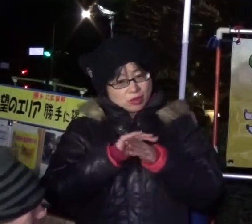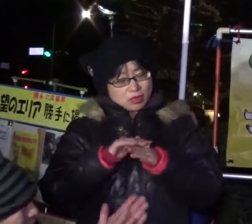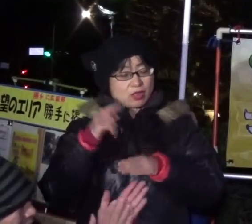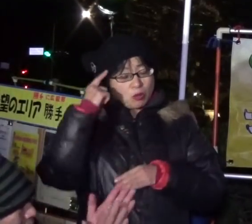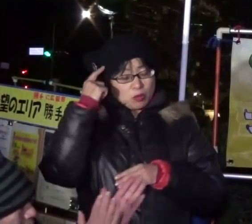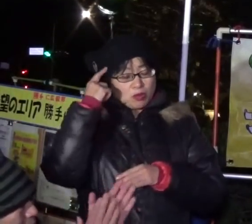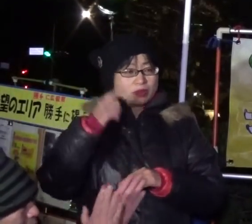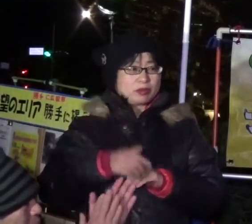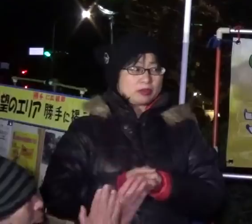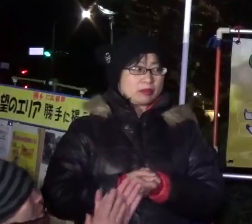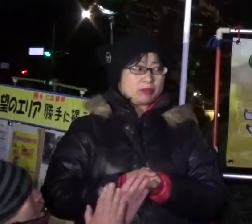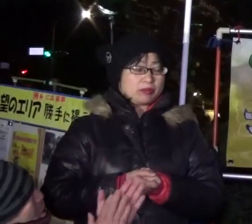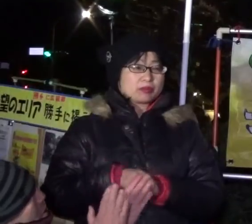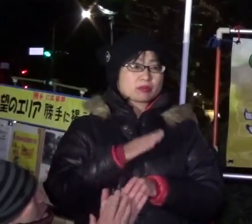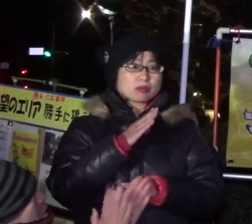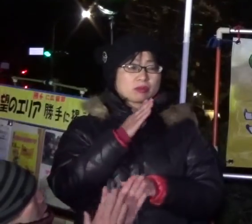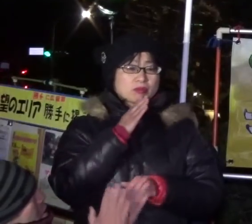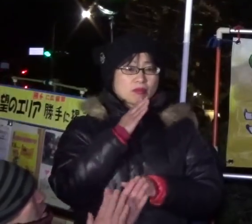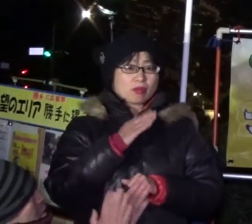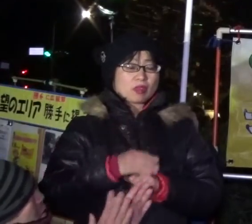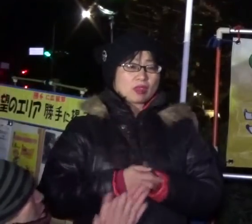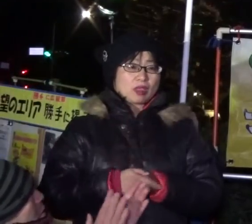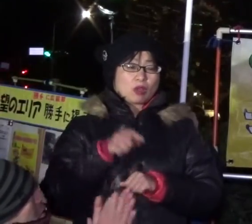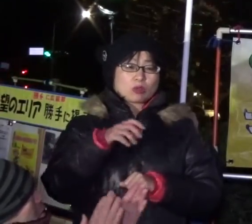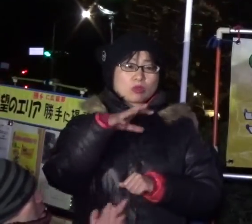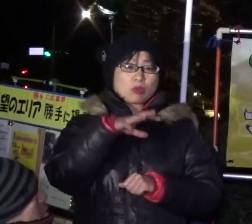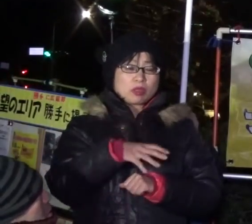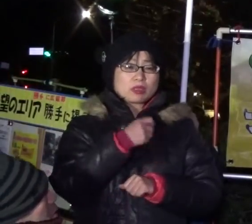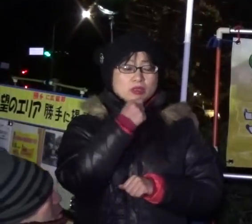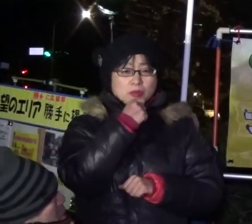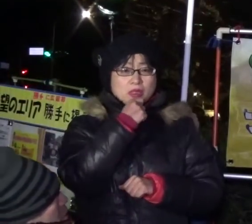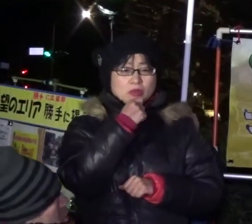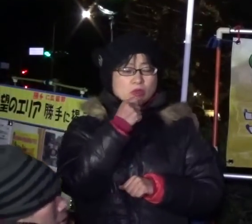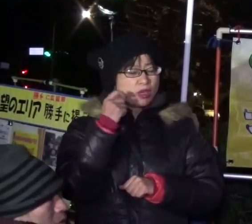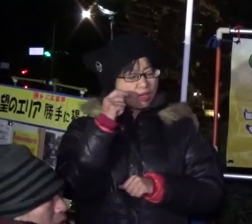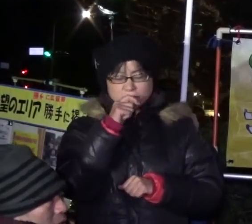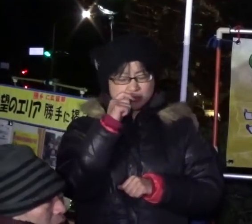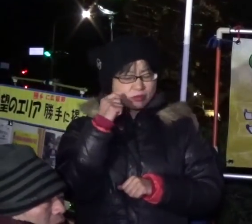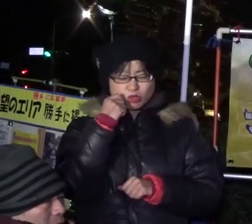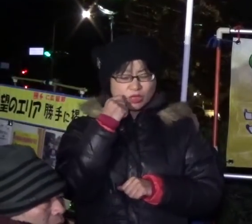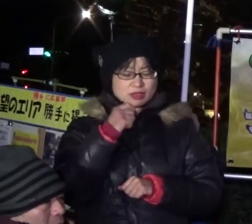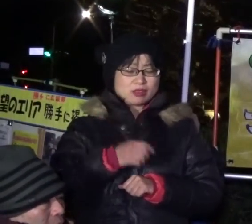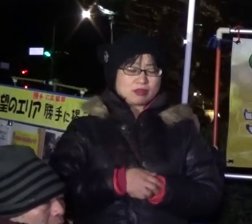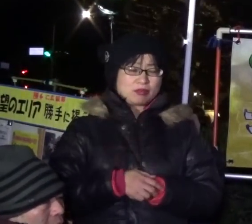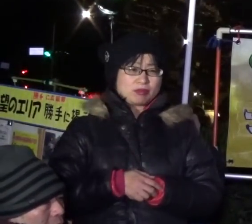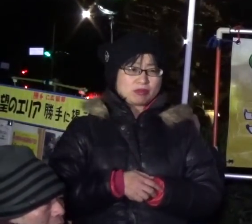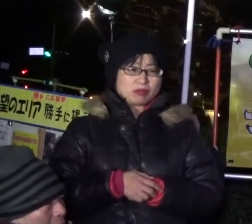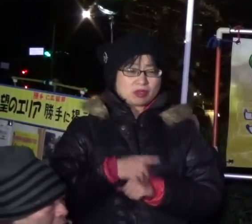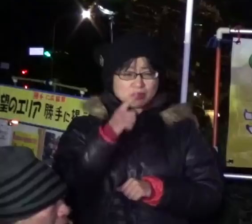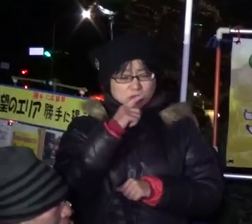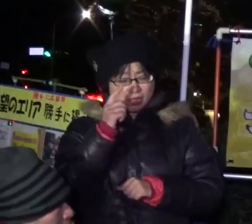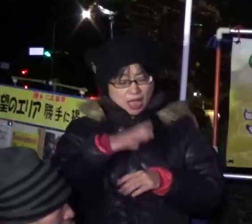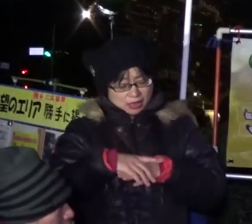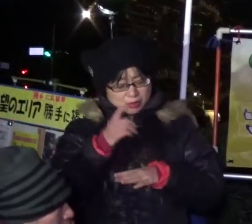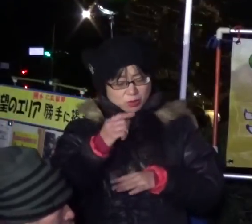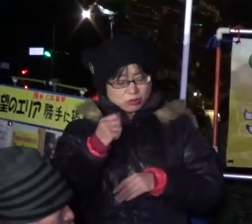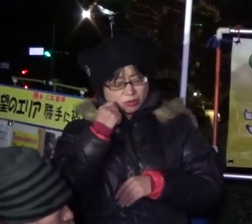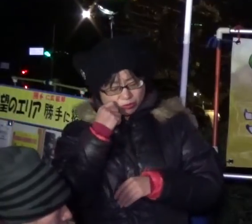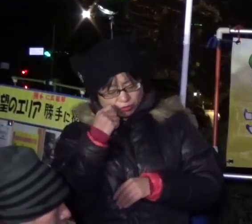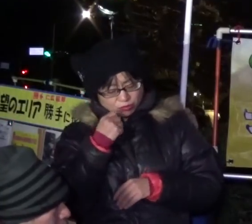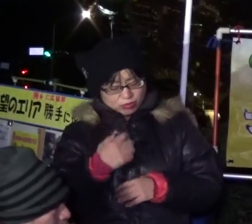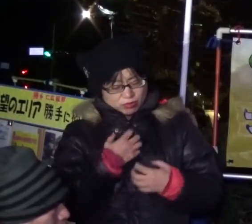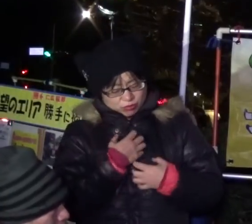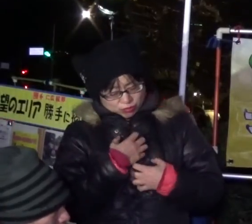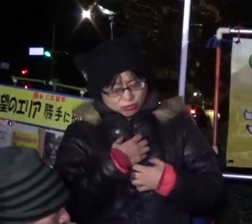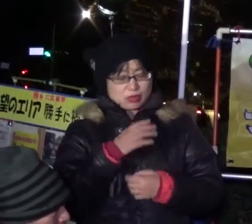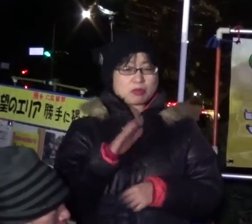。本当にですね、こういうところで喋るの全く苦手で、もうなんか最初のうちボロボロだったんじゃないかと思うん